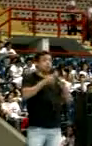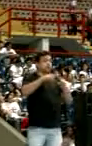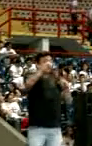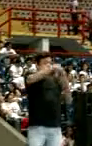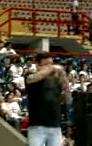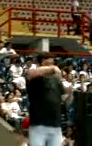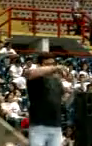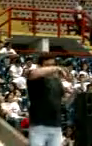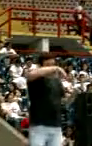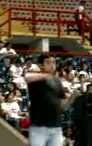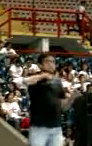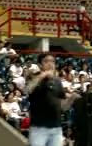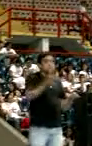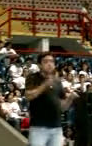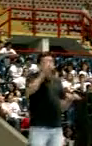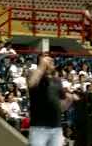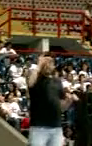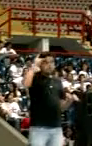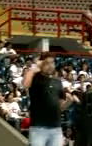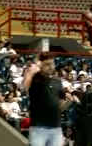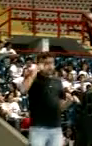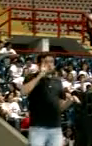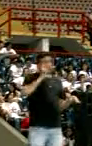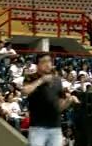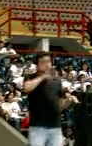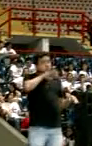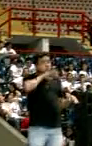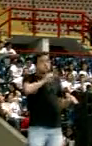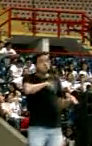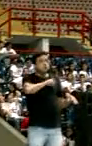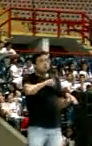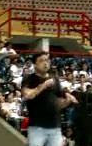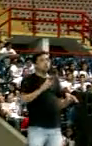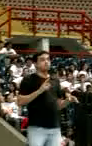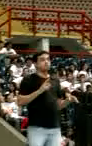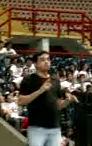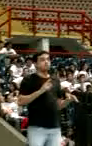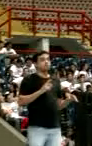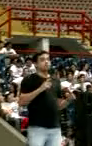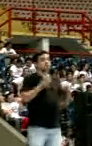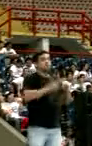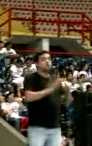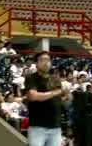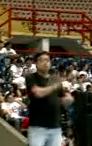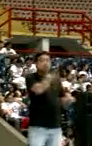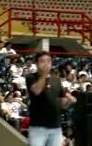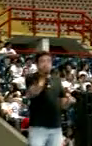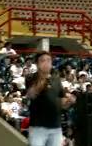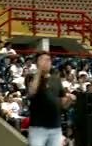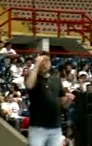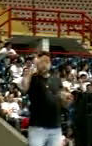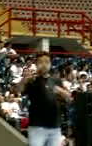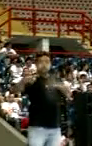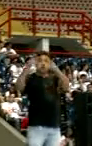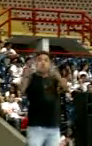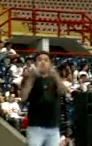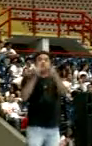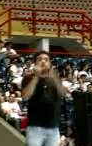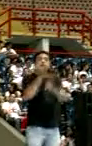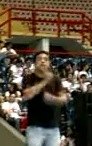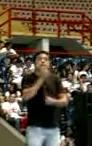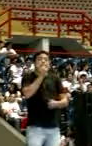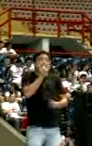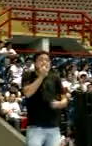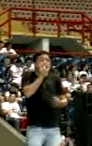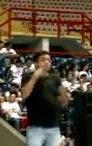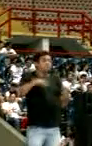muita gente meio do mal. O que faz você ir para uma guerra para conseguir o perdão? Você tem que estar